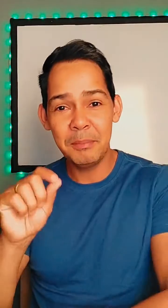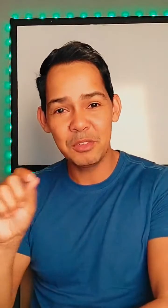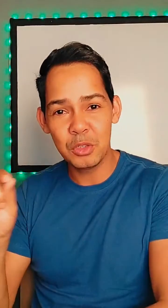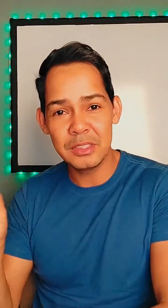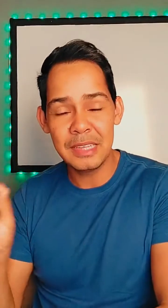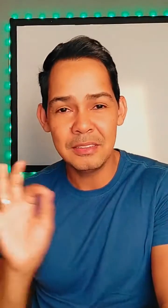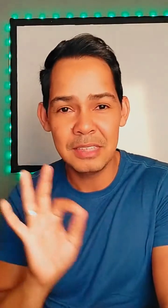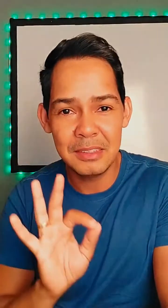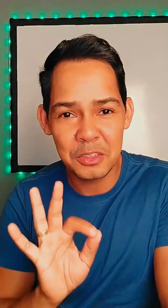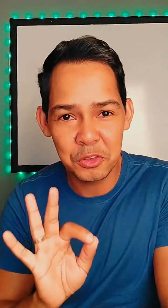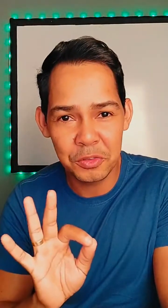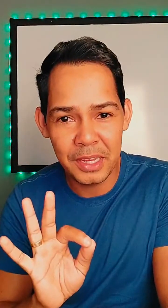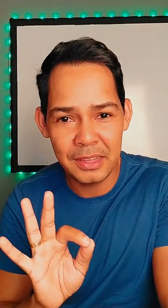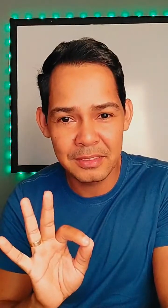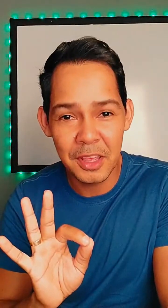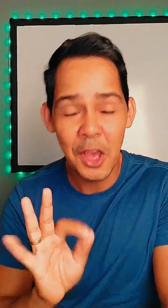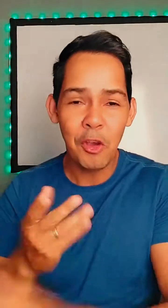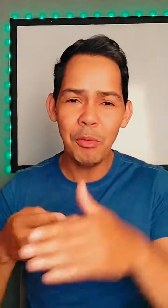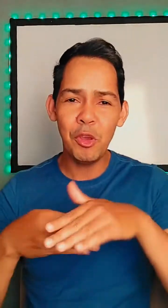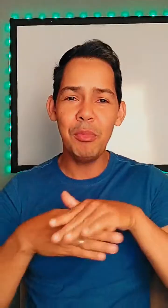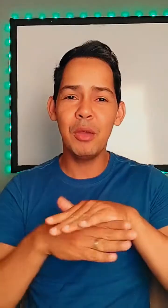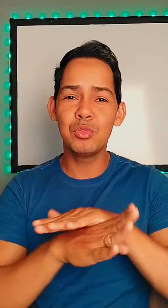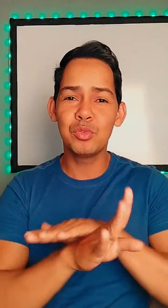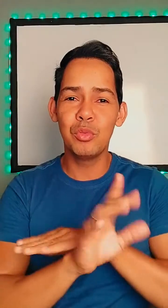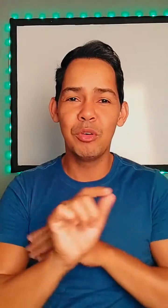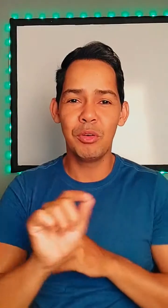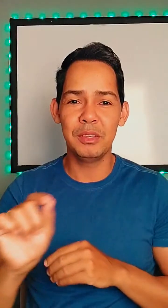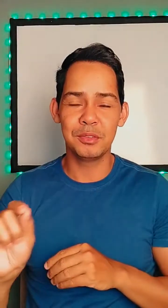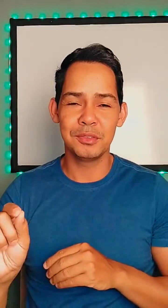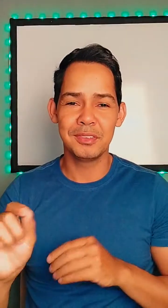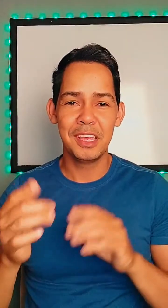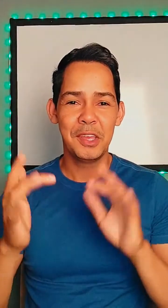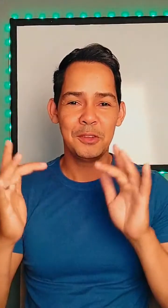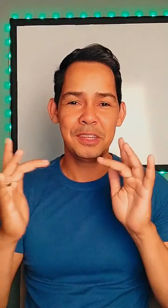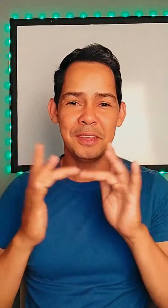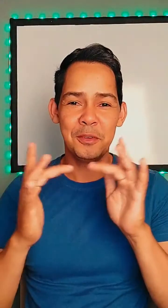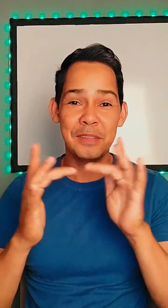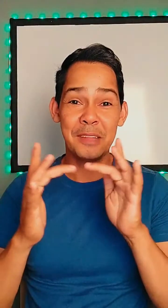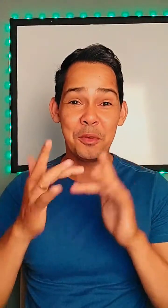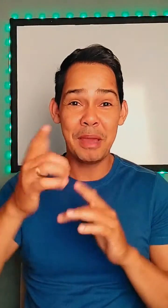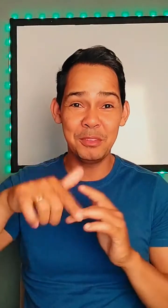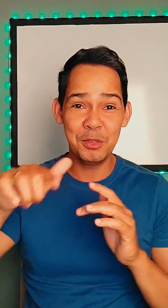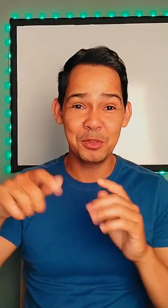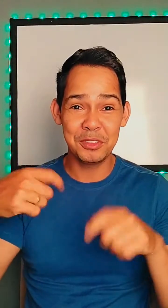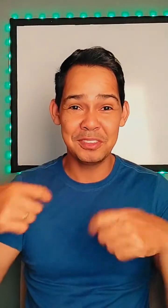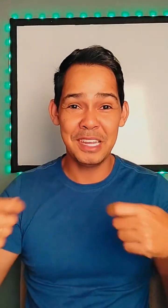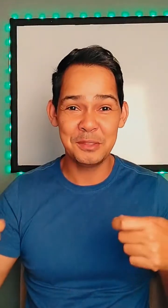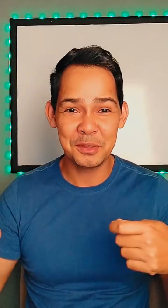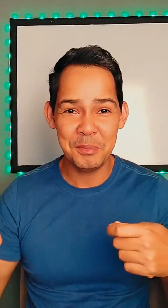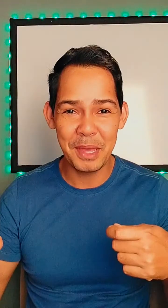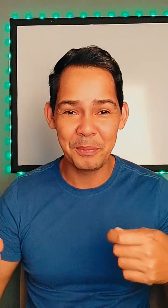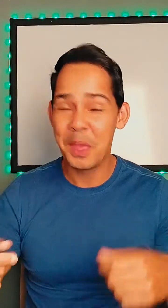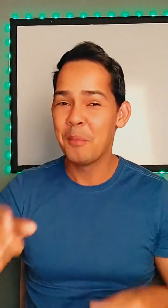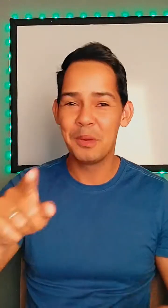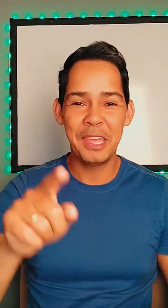pessoas que têm sinalizações diferentes. Como que eu me acostumo com isso? Eu tenho que ter contato com mais pessoas que sinalizam também. Porque aí eu